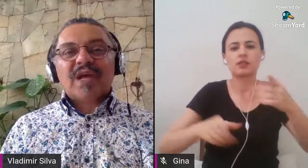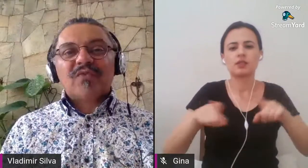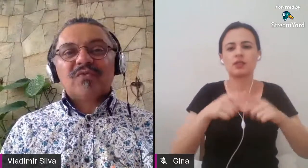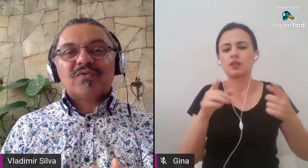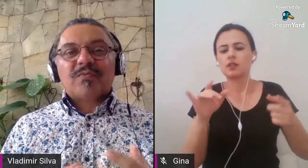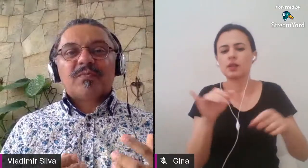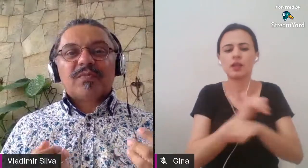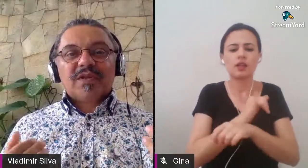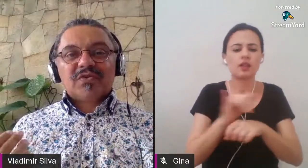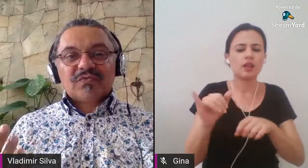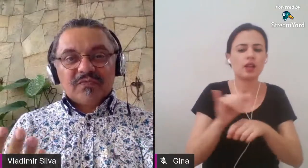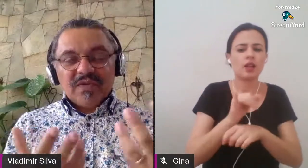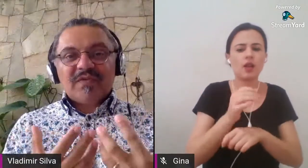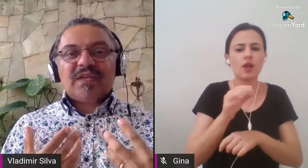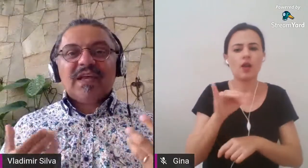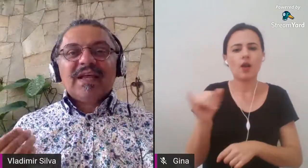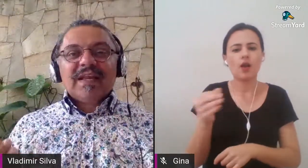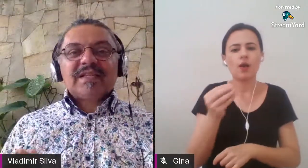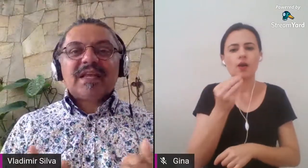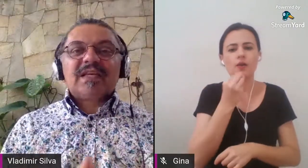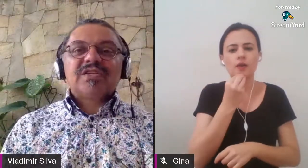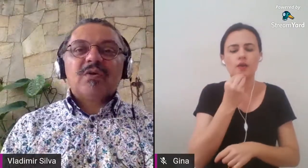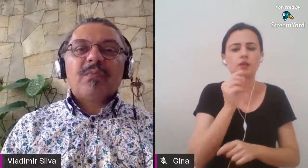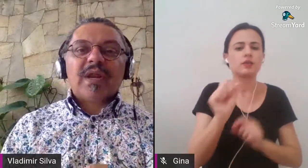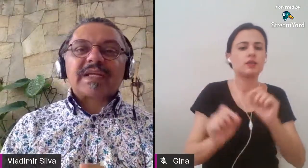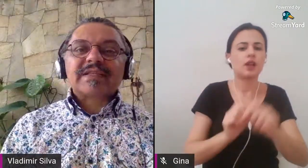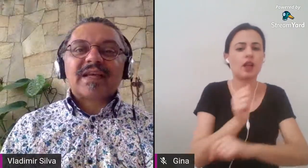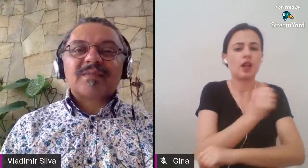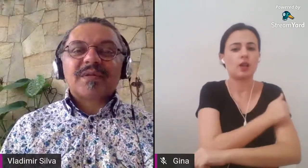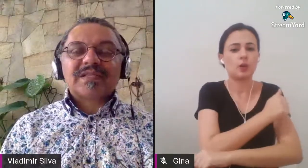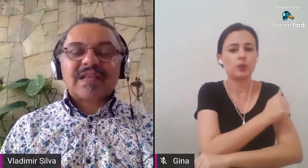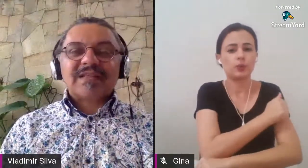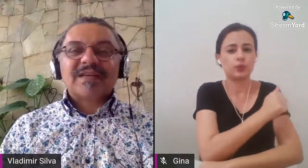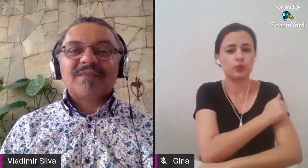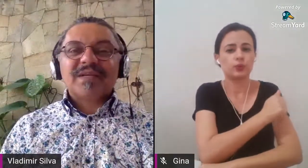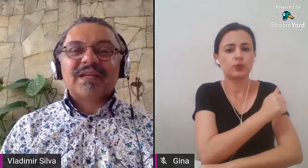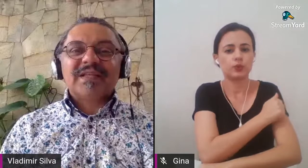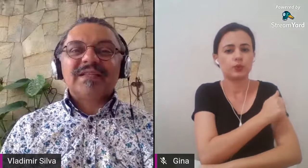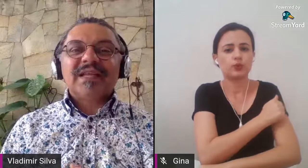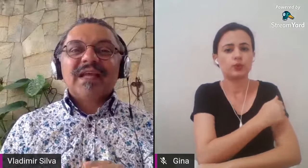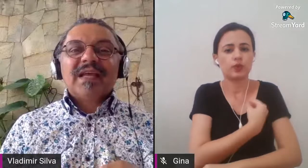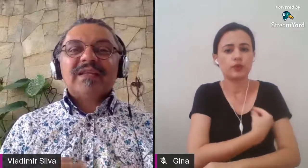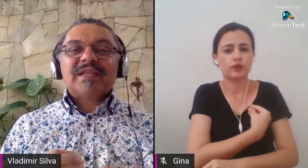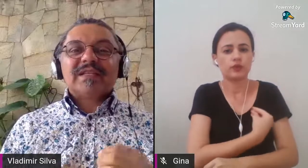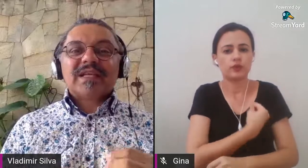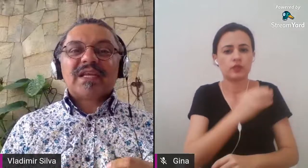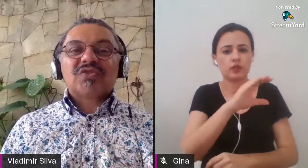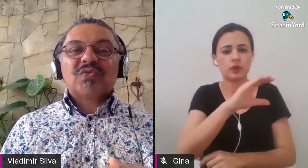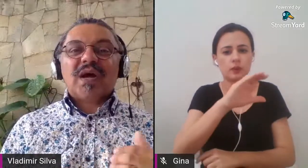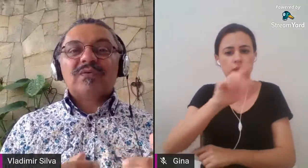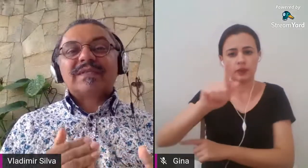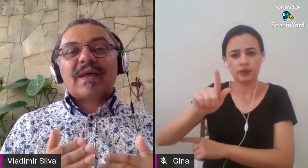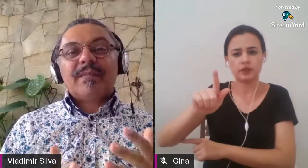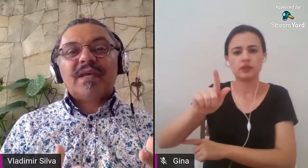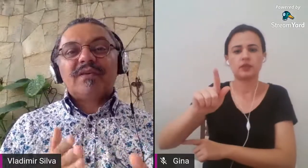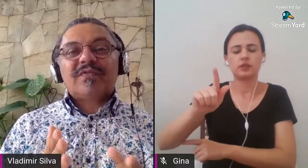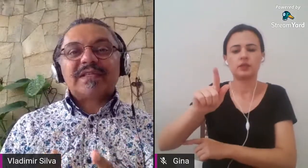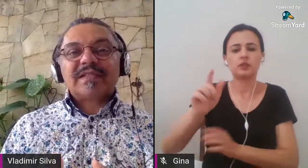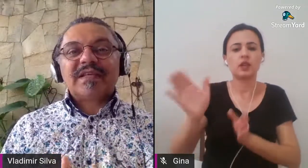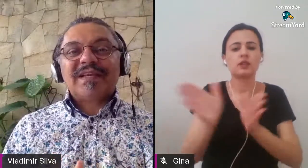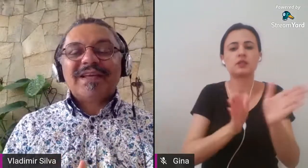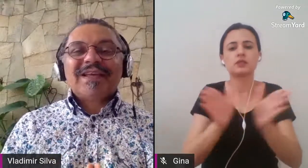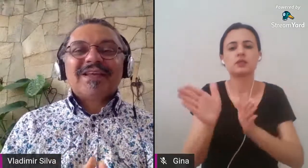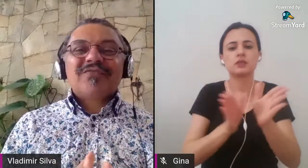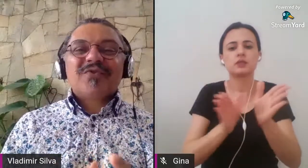sem número de alunos que vivem nessa região polarizada pela cidade de Campina Grande, esse acesso a um